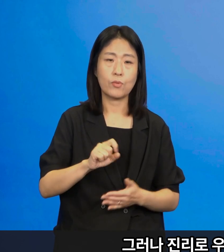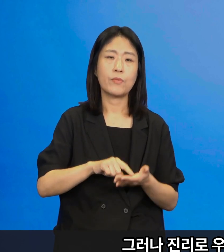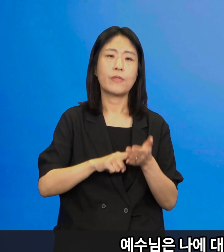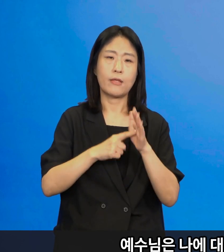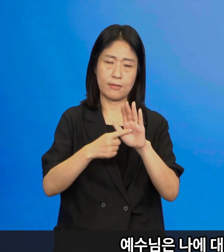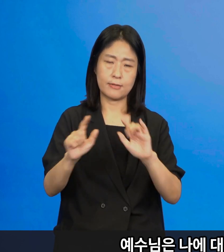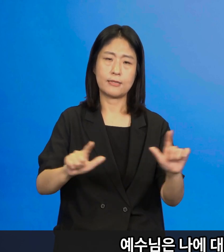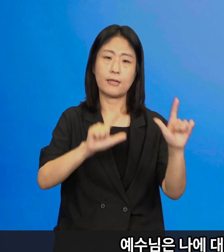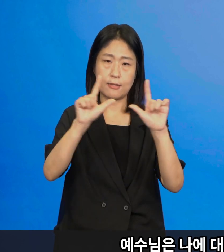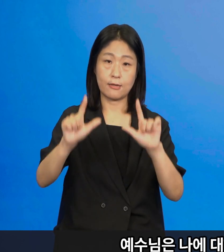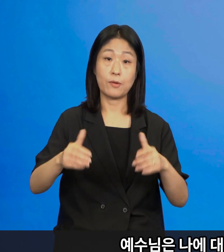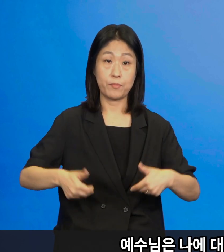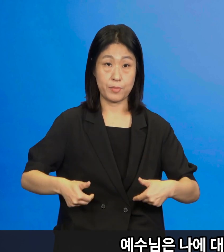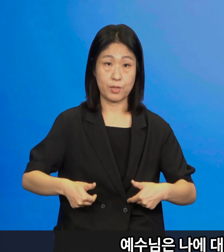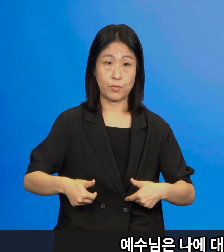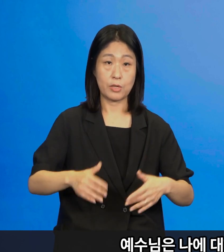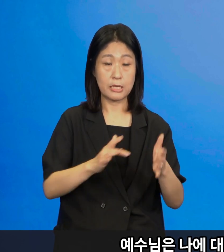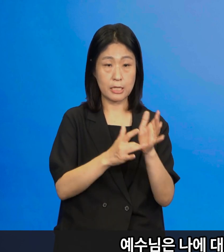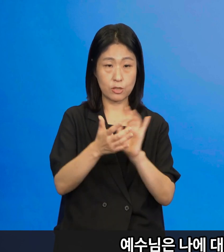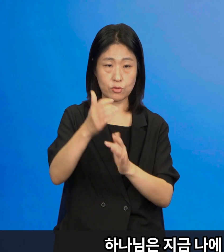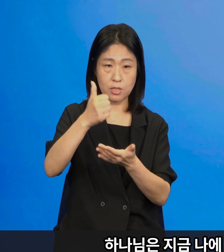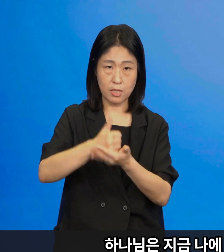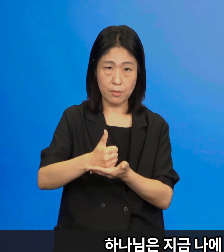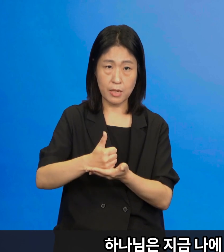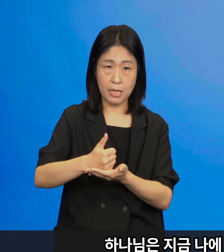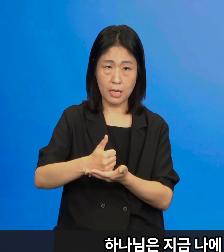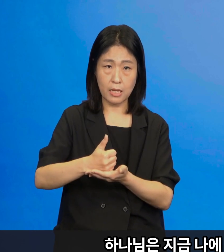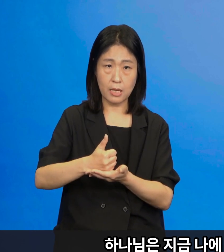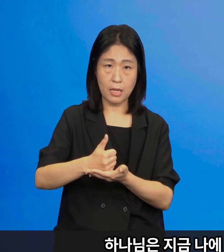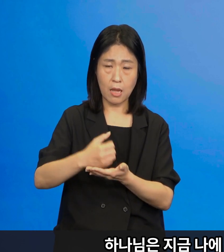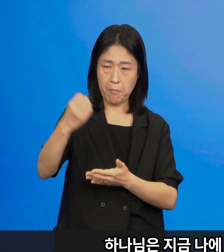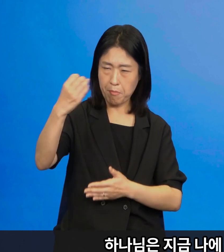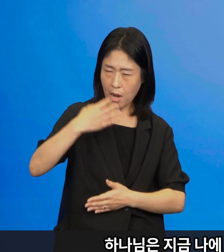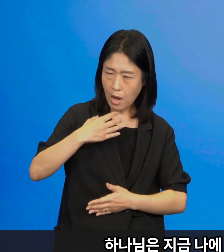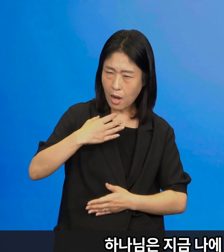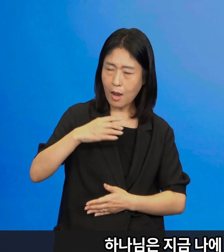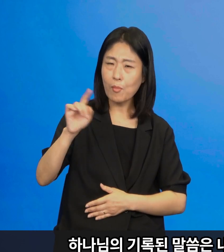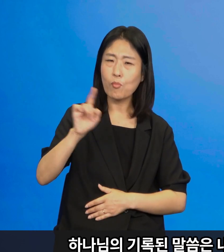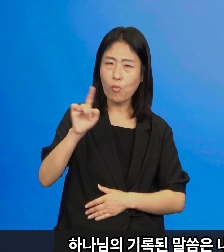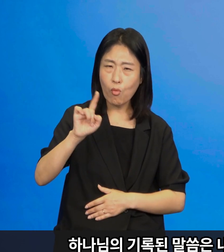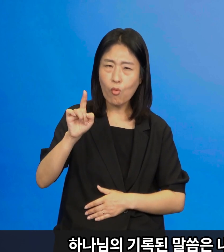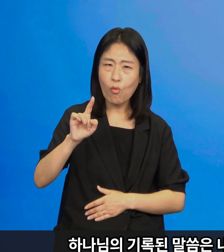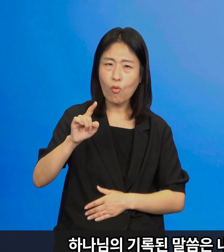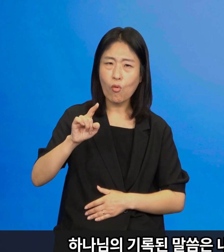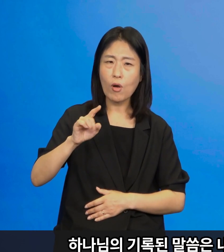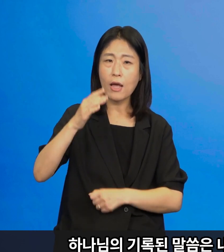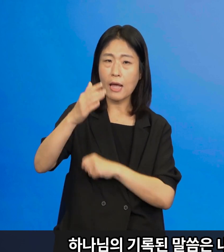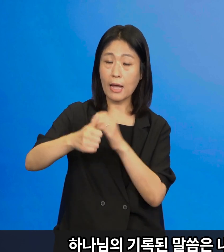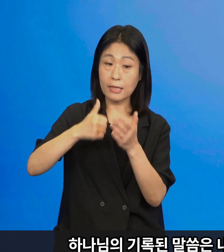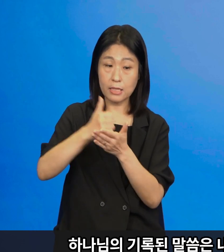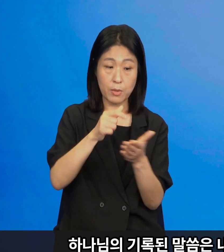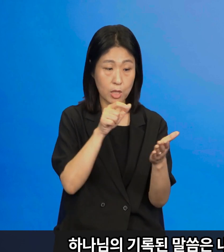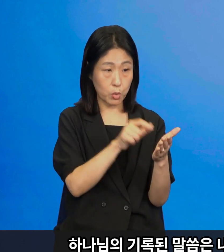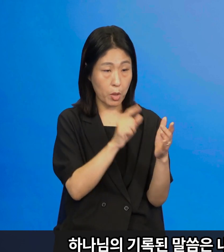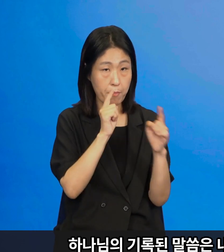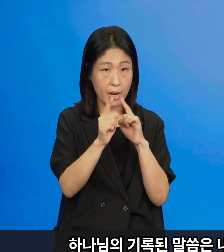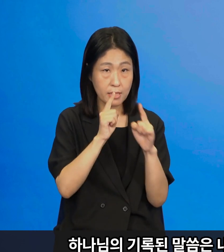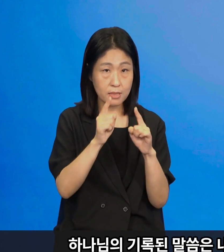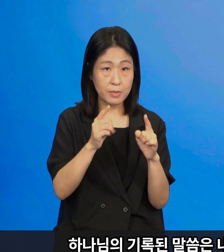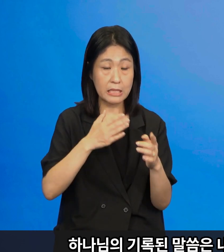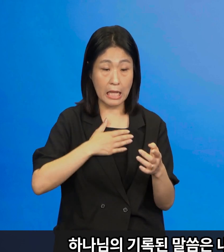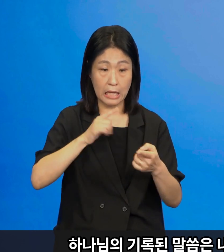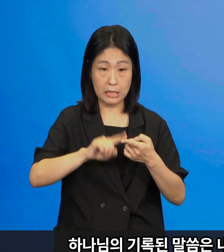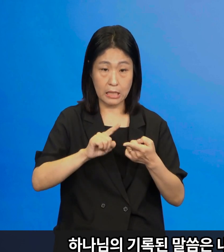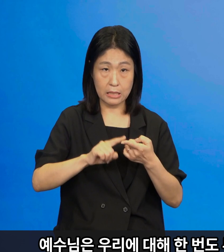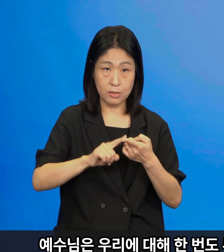겁니다. 예수님은 나에 대해 뭐라고 말씀하실까? 하나님은 지금 나에 대해 어떻게 생각하실까? 하나님의 기록된 말씀은, 내가 예수님을